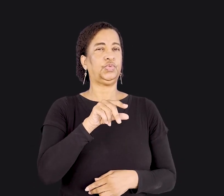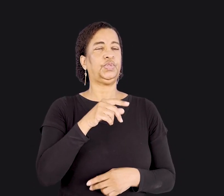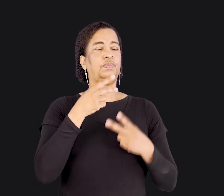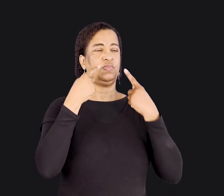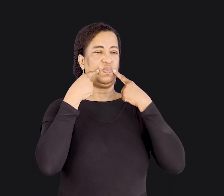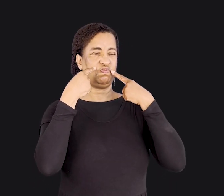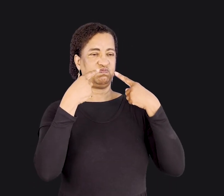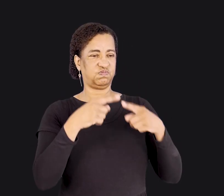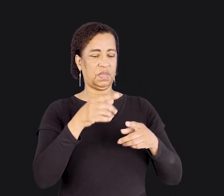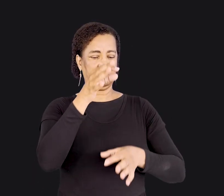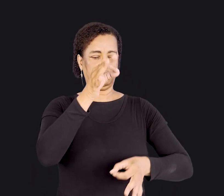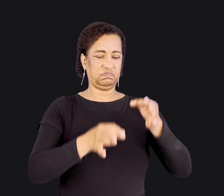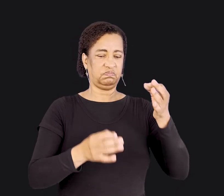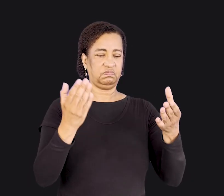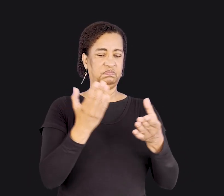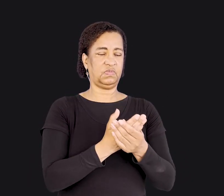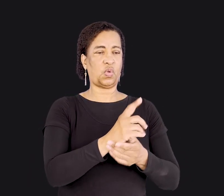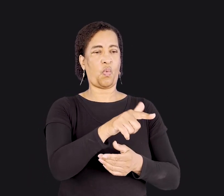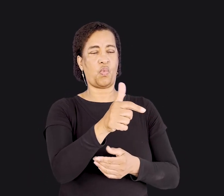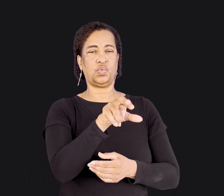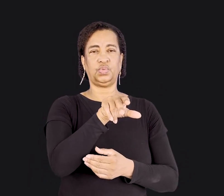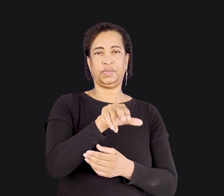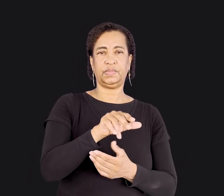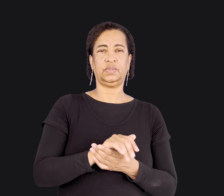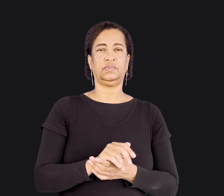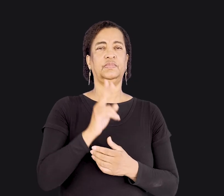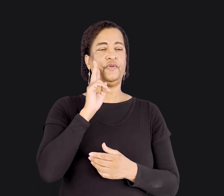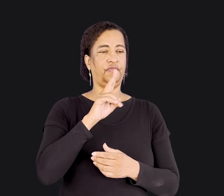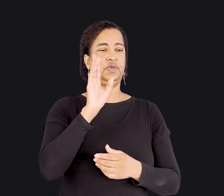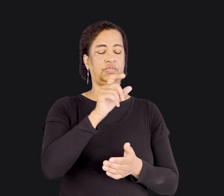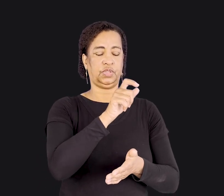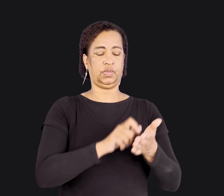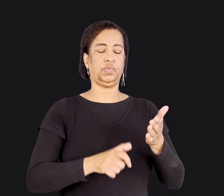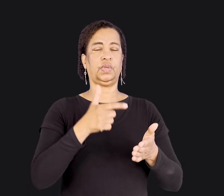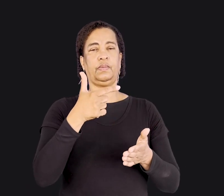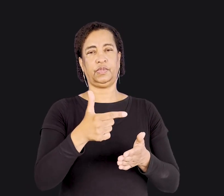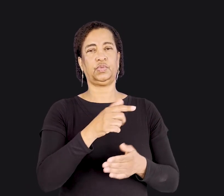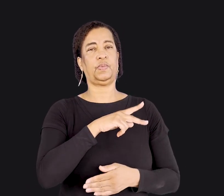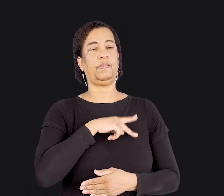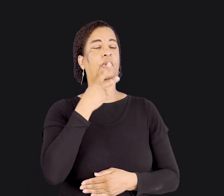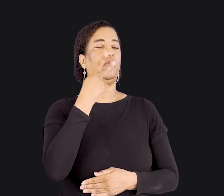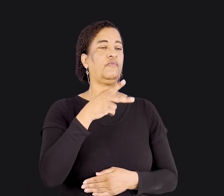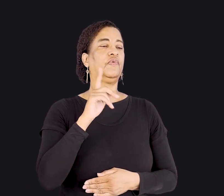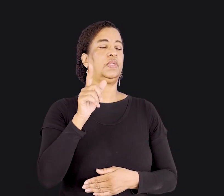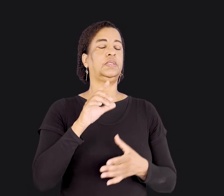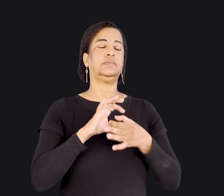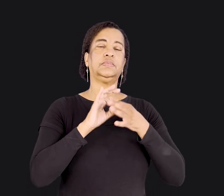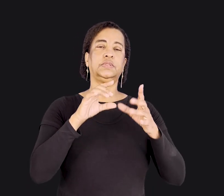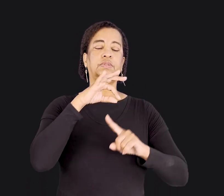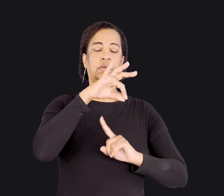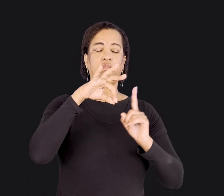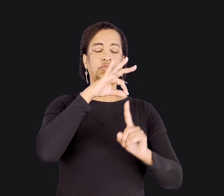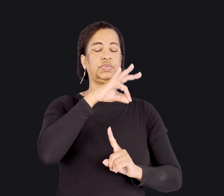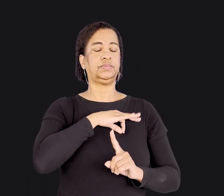outro irmão judicialmente. Como já vimos no capítulo 2, para Paulo é essencial deixarmos o Espírito Santo